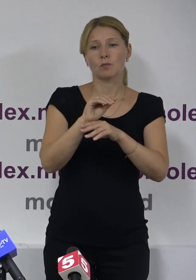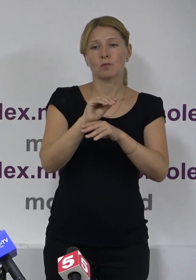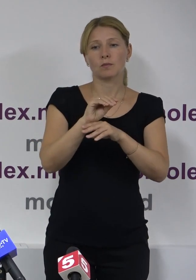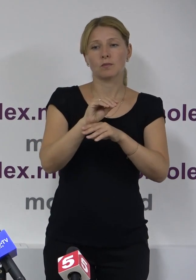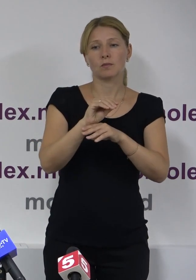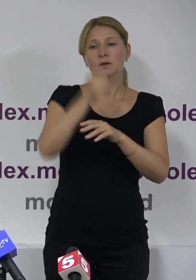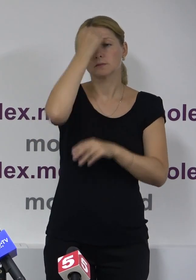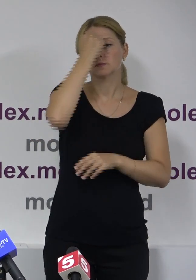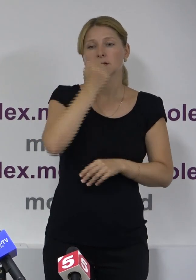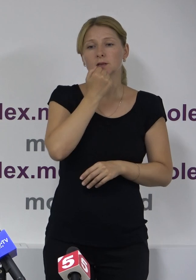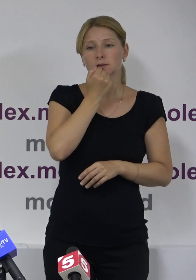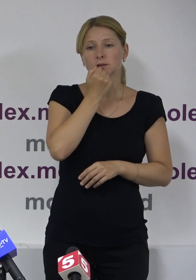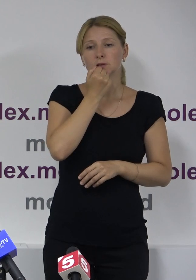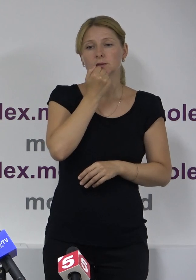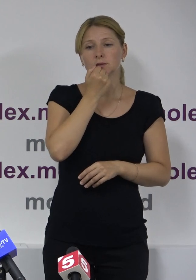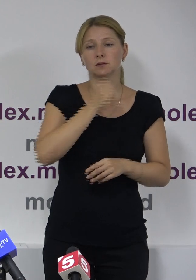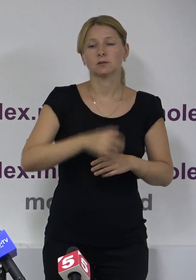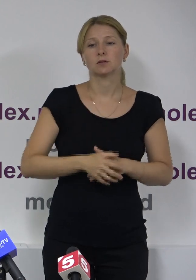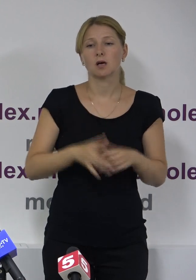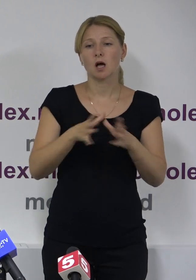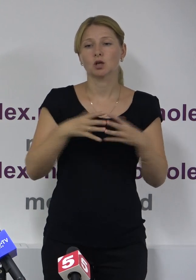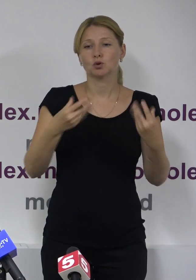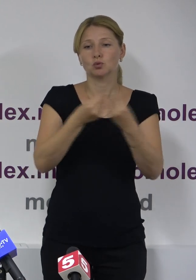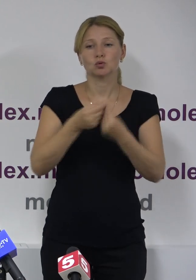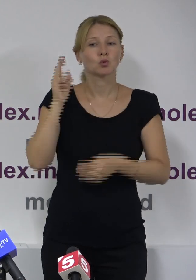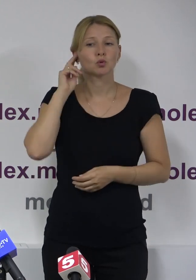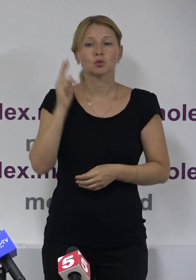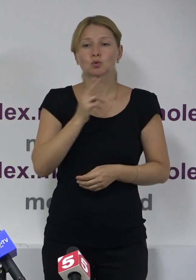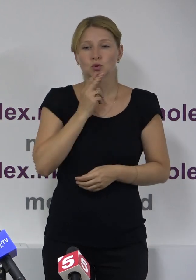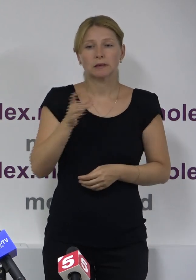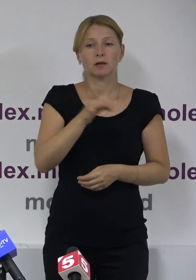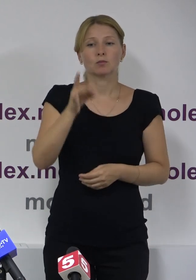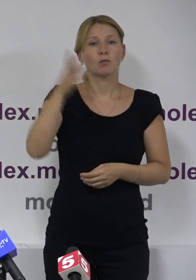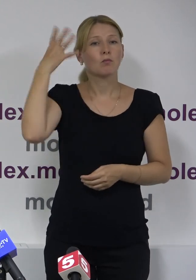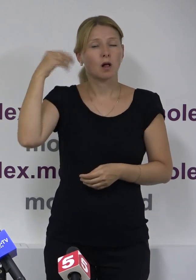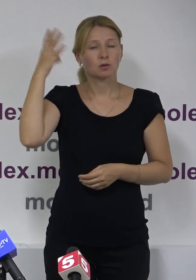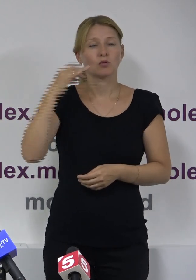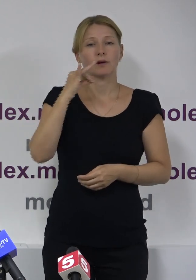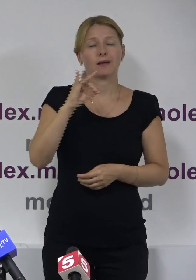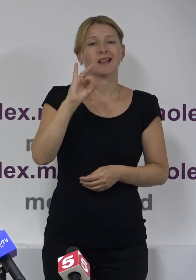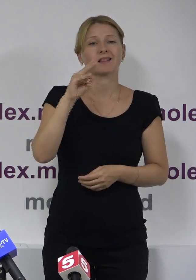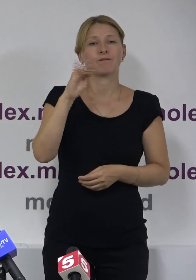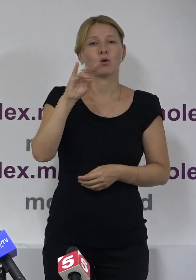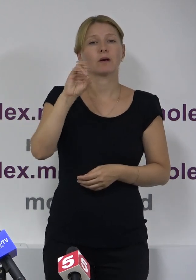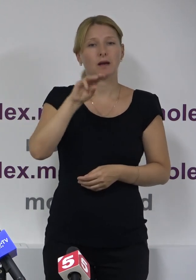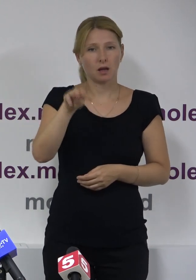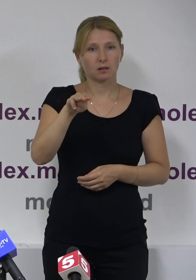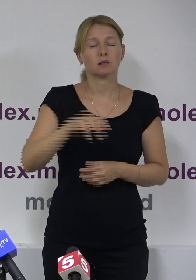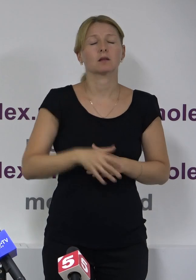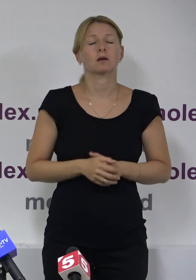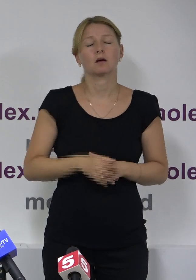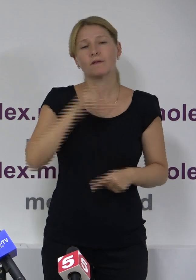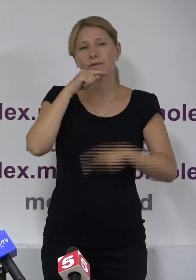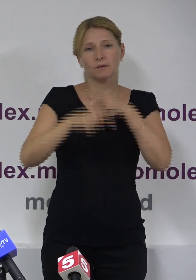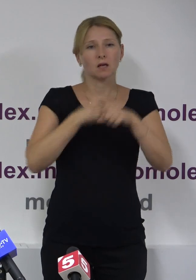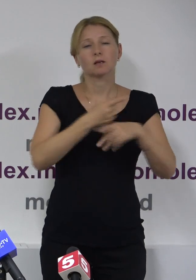colegilor din cadrul Asociației Surzilor din Republica Moldova și Alianței Infonet, care ne ajută